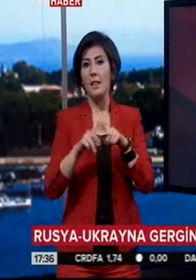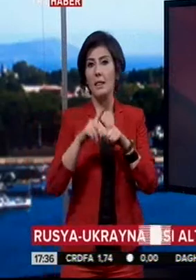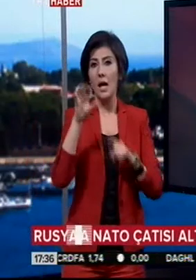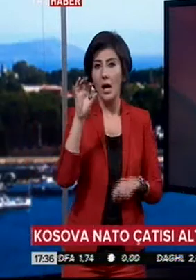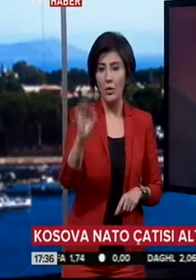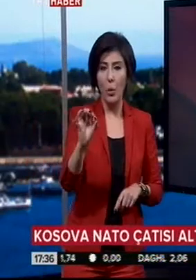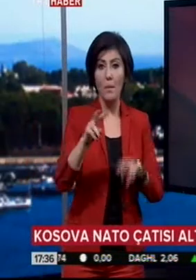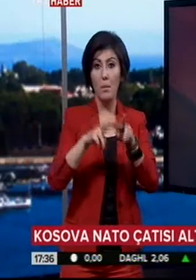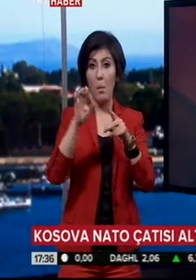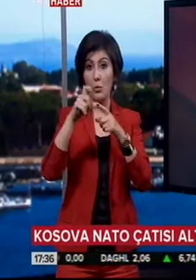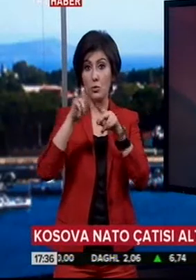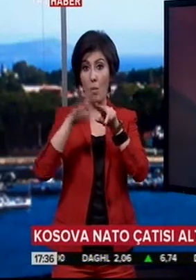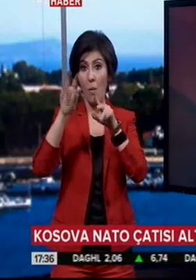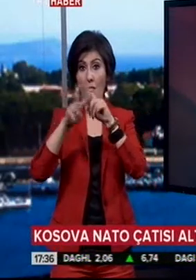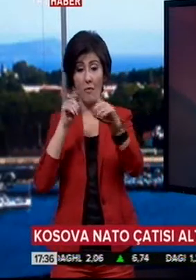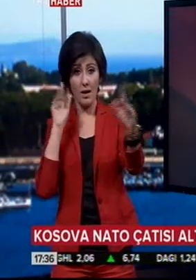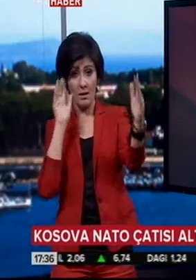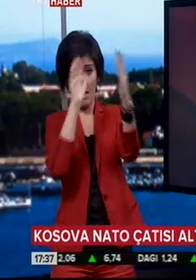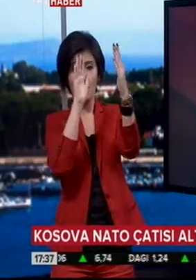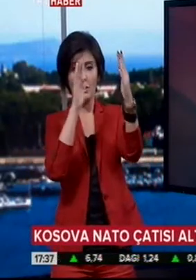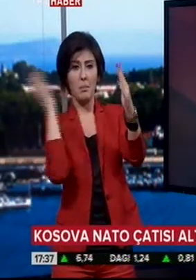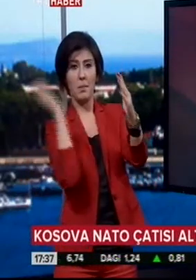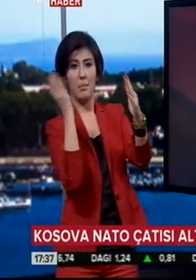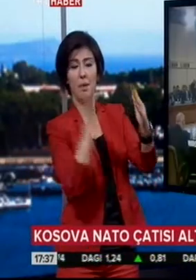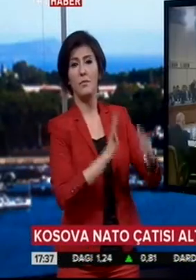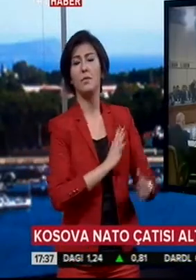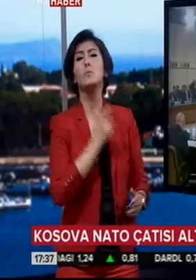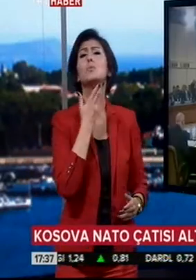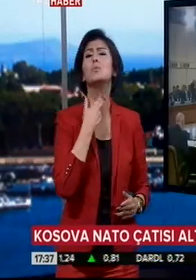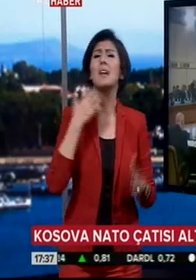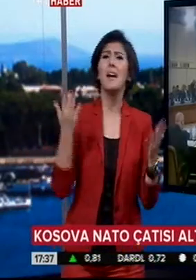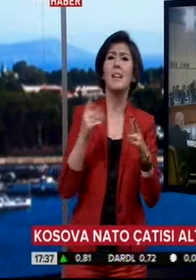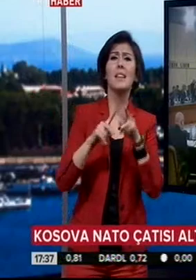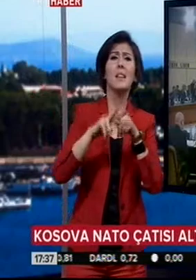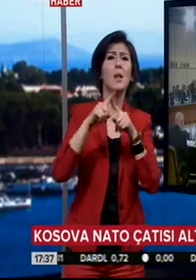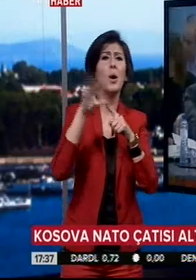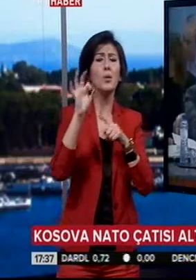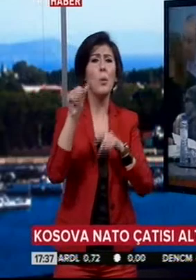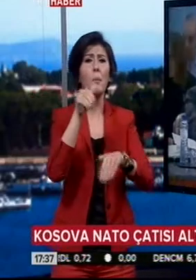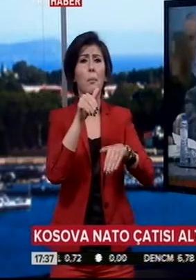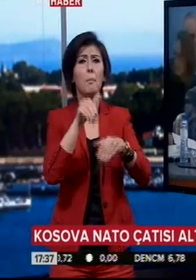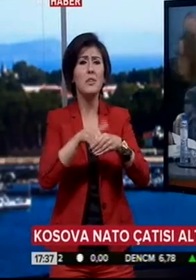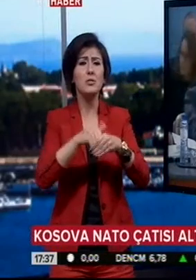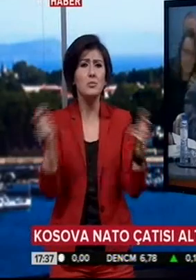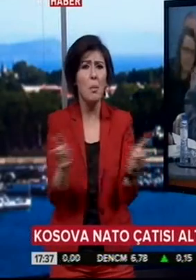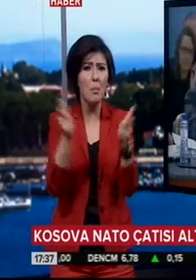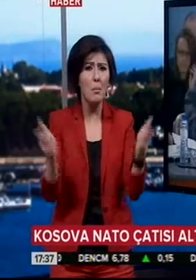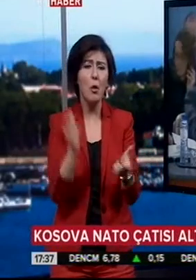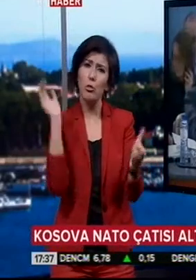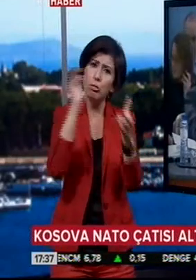NATO Moskova'ya karşı hamlelerine devam ediyor. Rusya artık NATO parlamenterler toplantısında dost üye